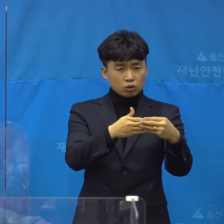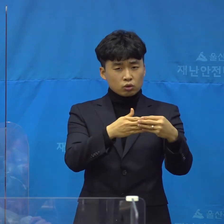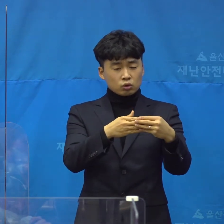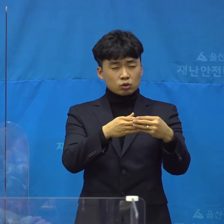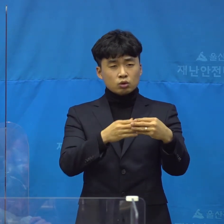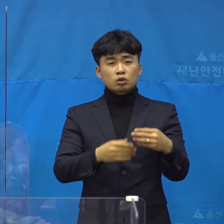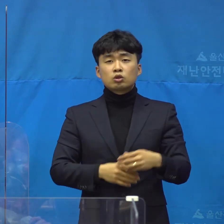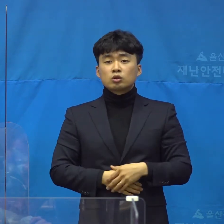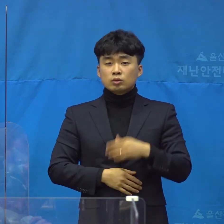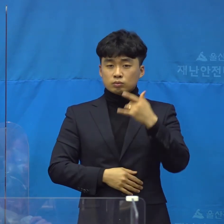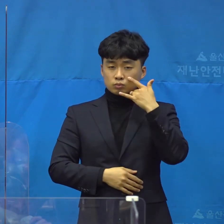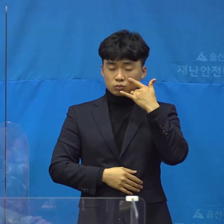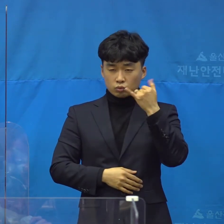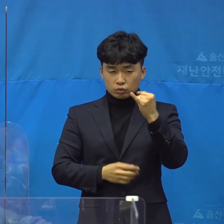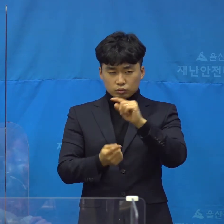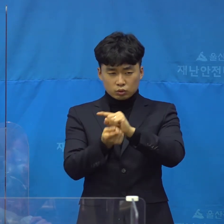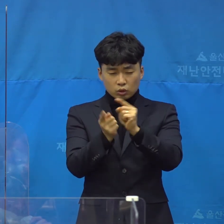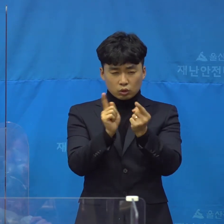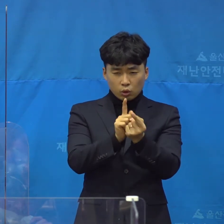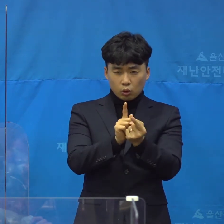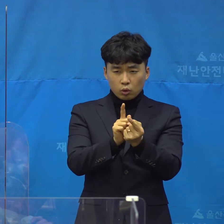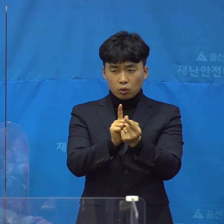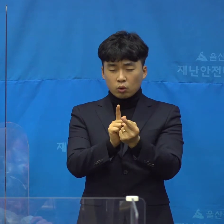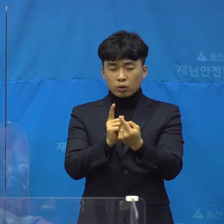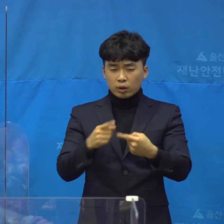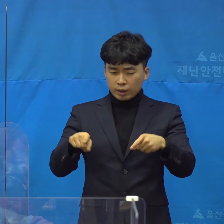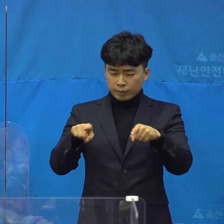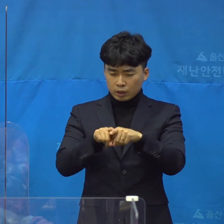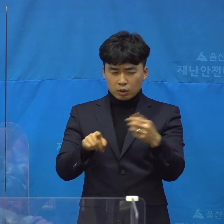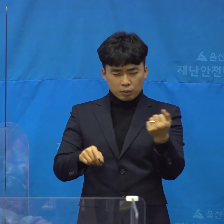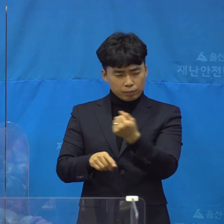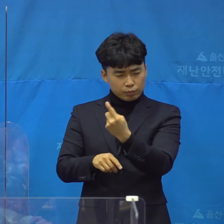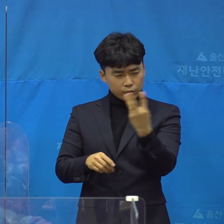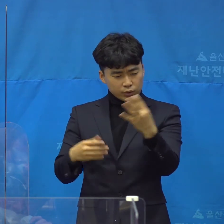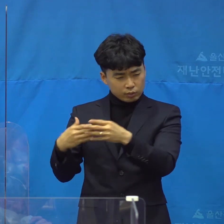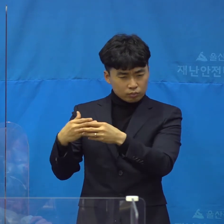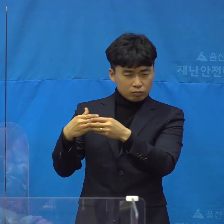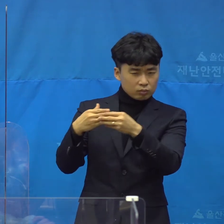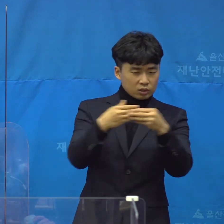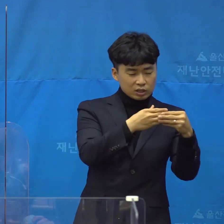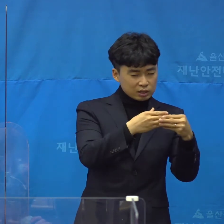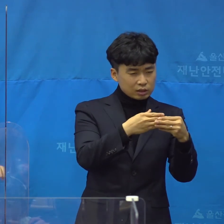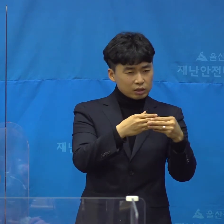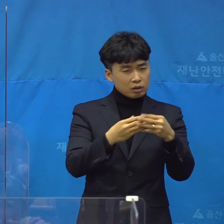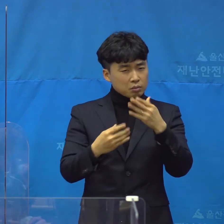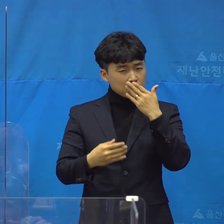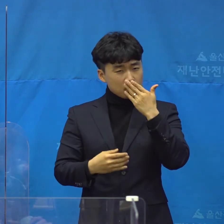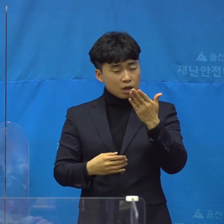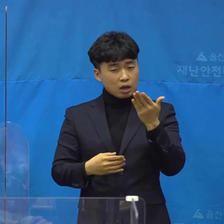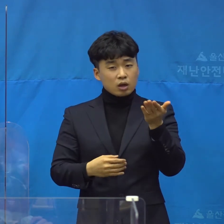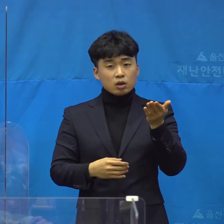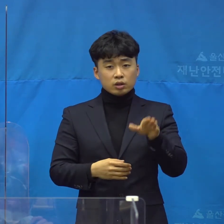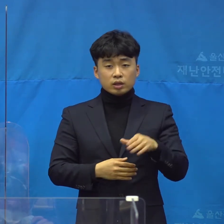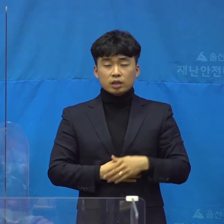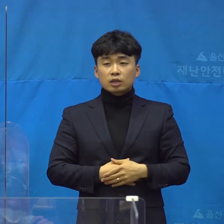그 부모들이 서로 아름아름으로 주위에 여러 명 같이 갔을 가능성이 있는데요. 현재